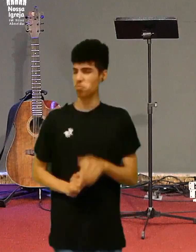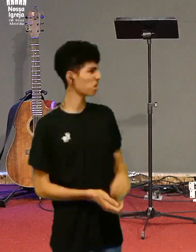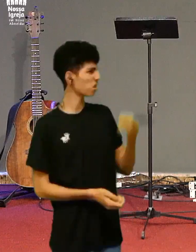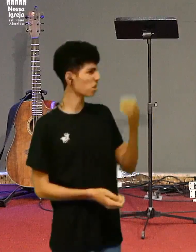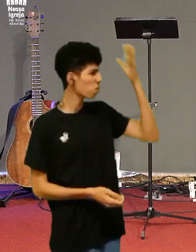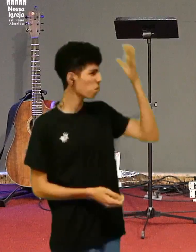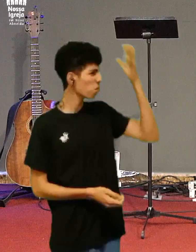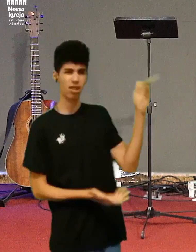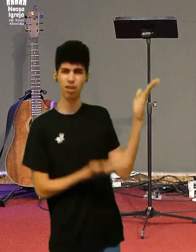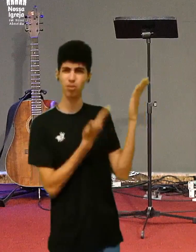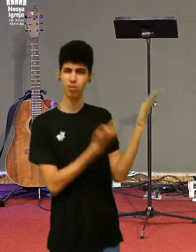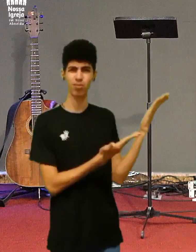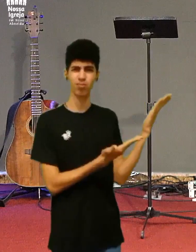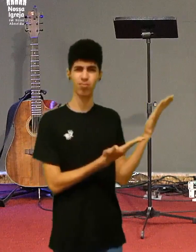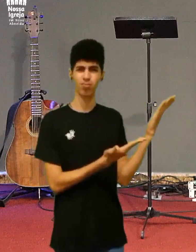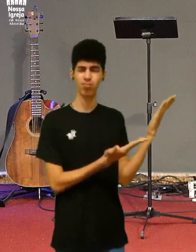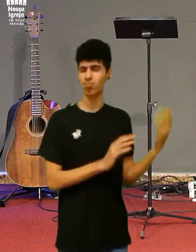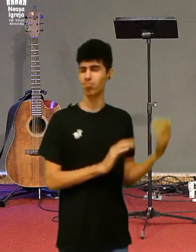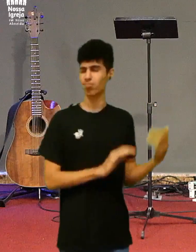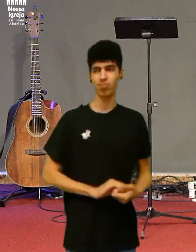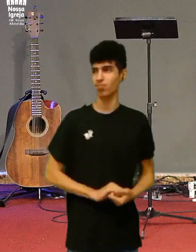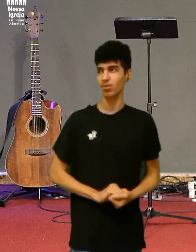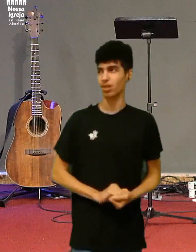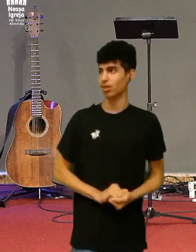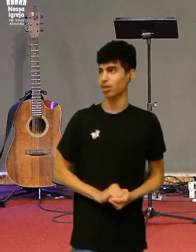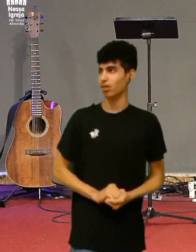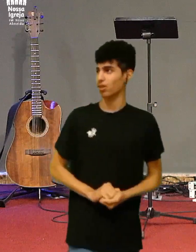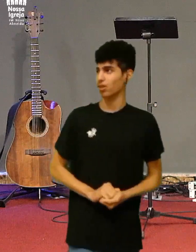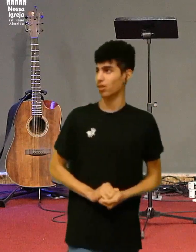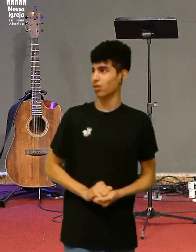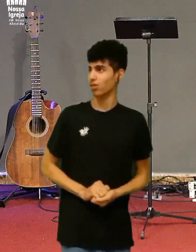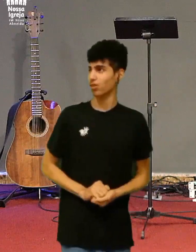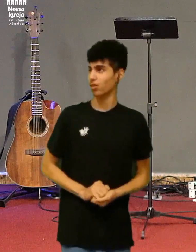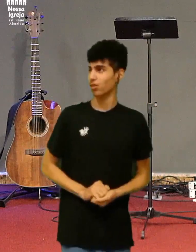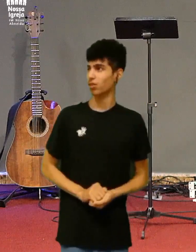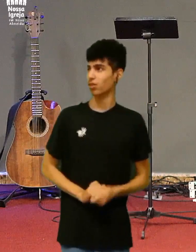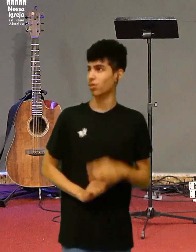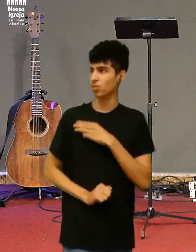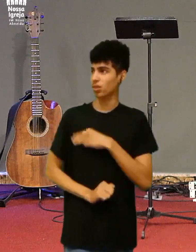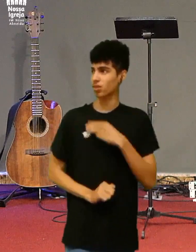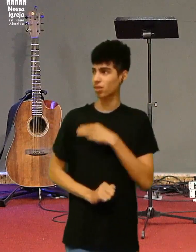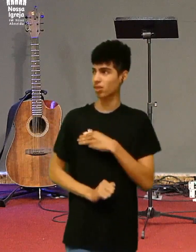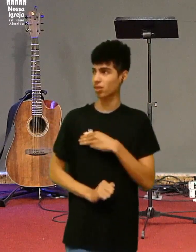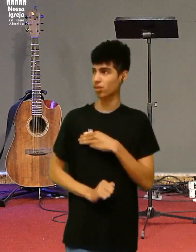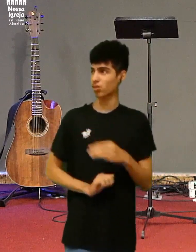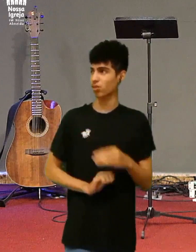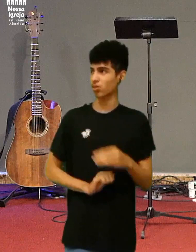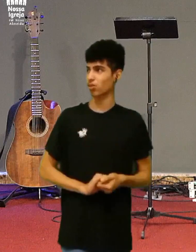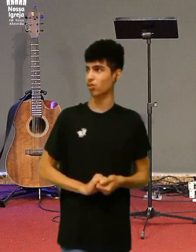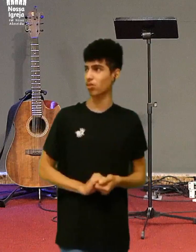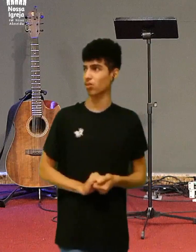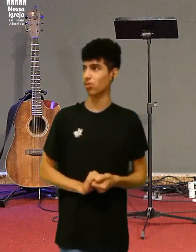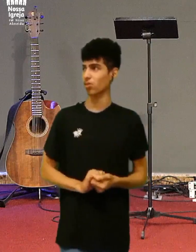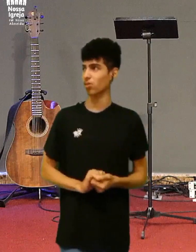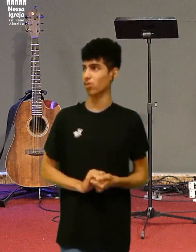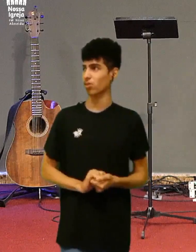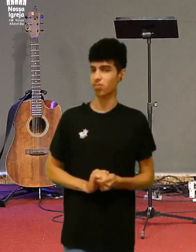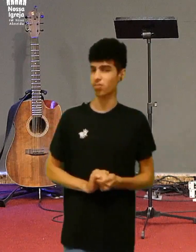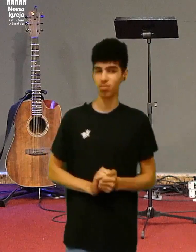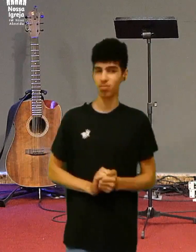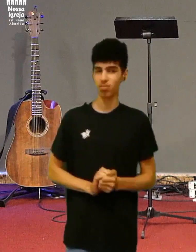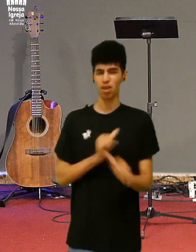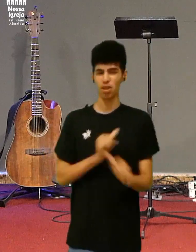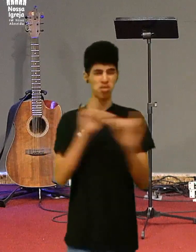dizendo: bem-vindo à cidade do avivamento. Tem ministrantes de culto que pegam a palavra e falam: boa noite, geração